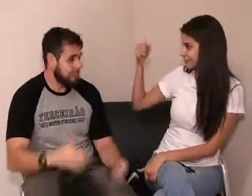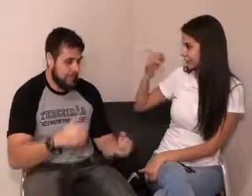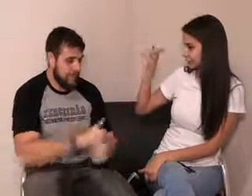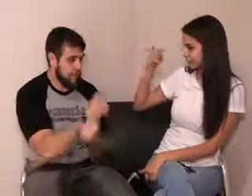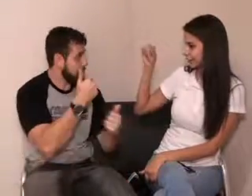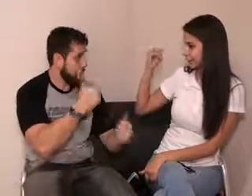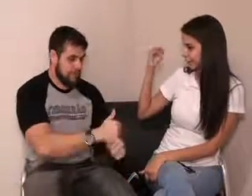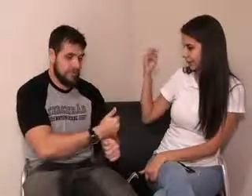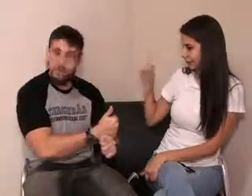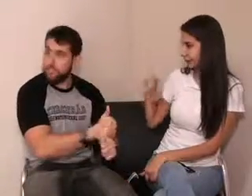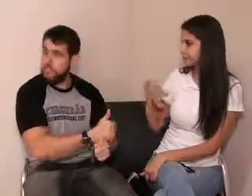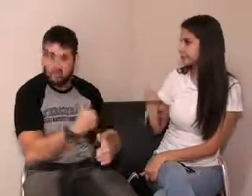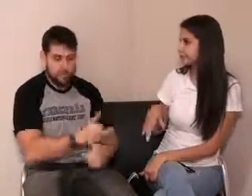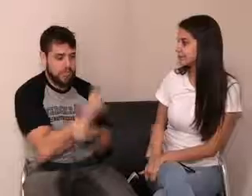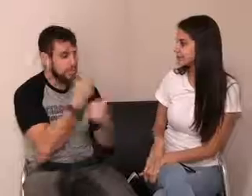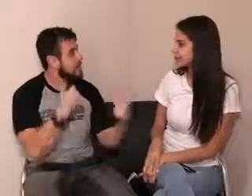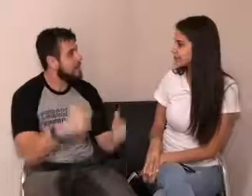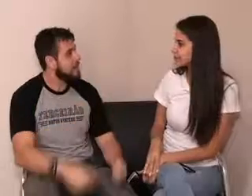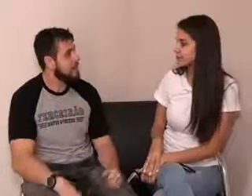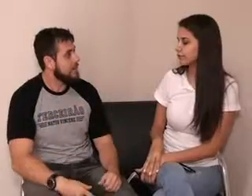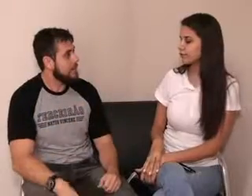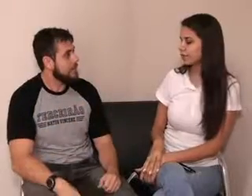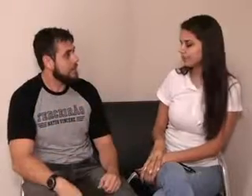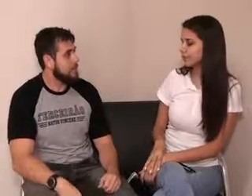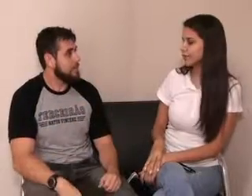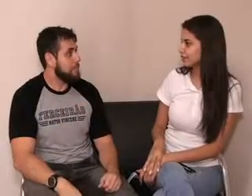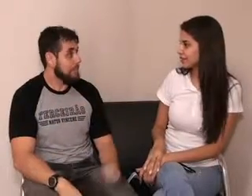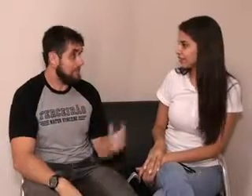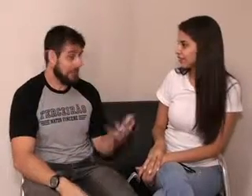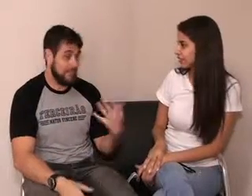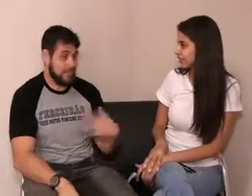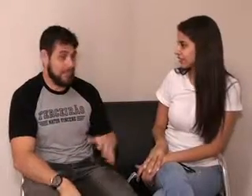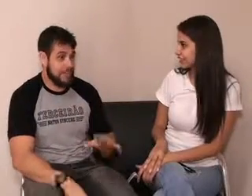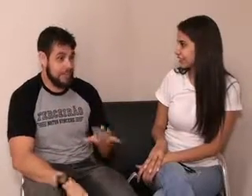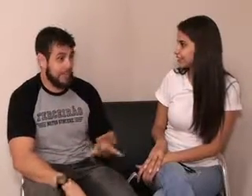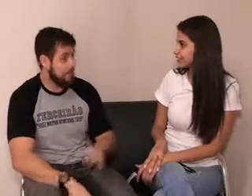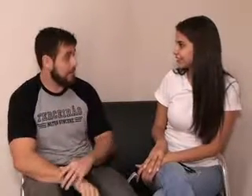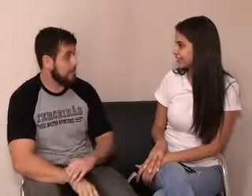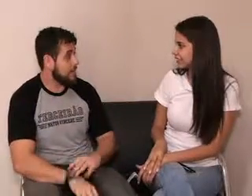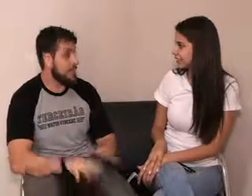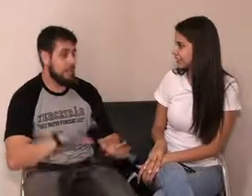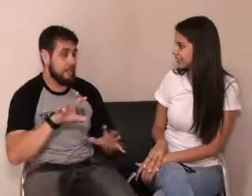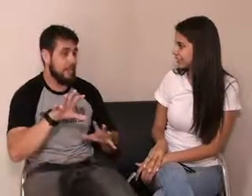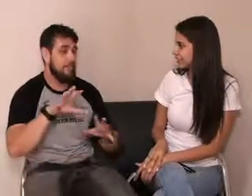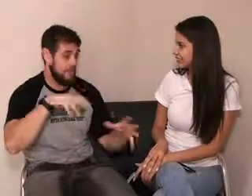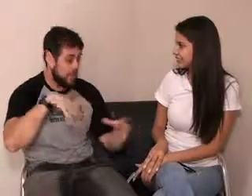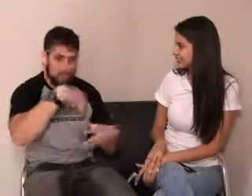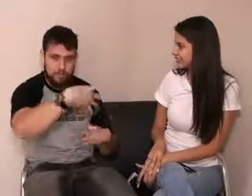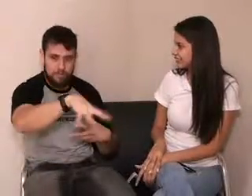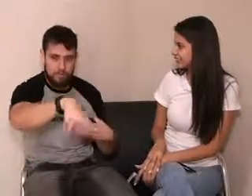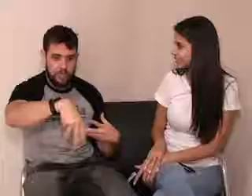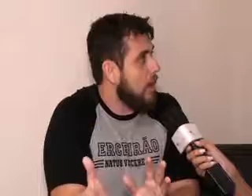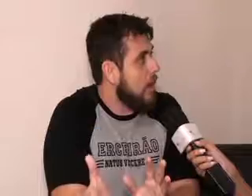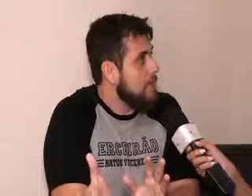educacional especializado? Alguns colégios se preocupam com essa inclusão, né? E, acima de tudo, nem todos os